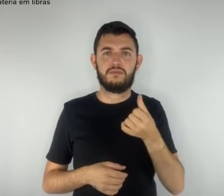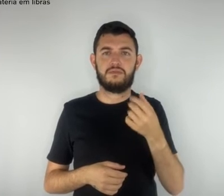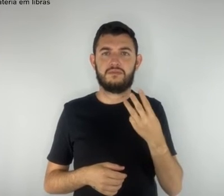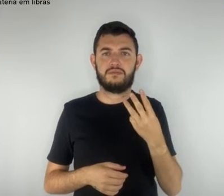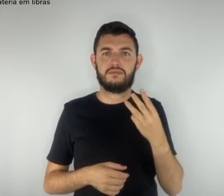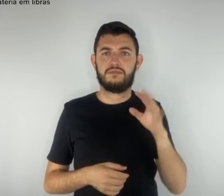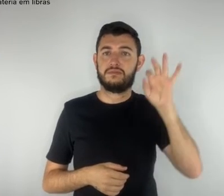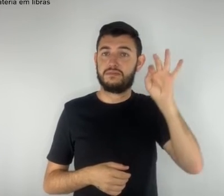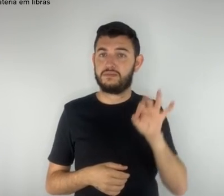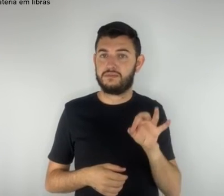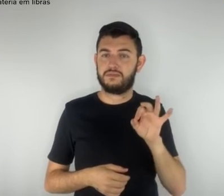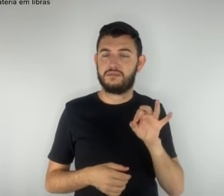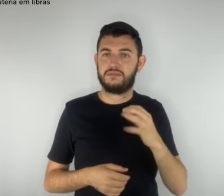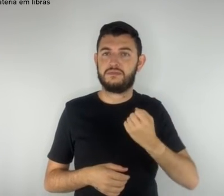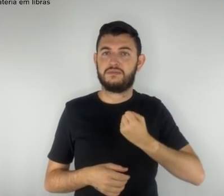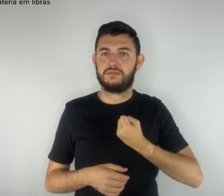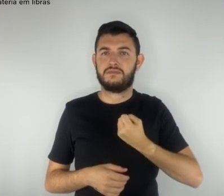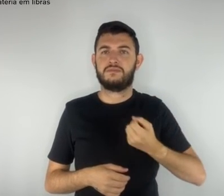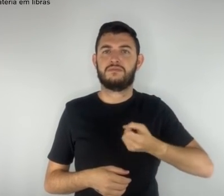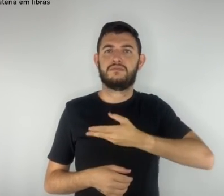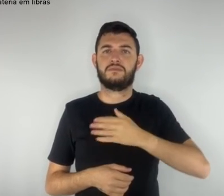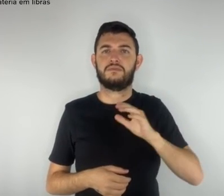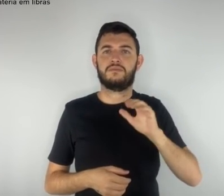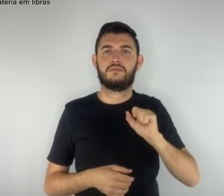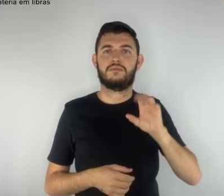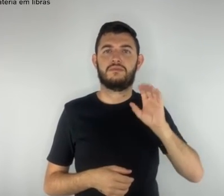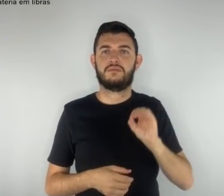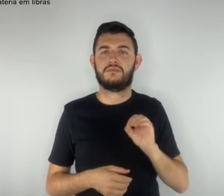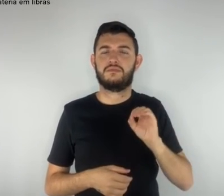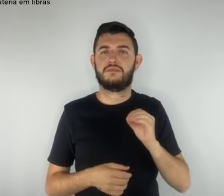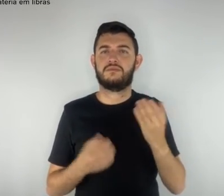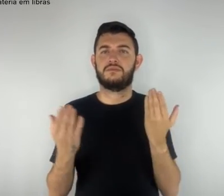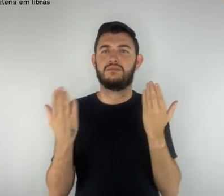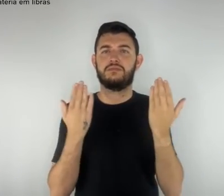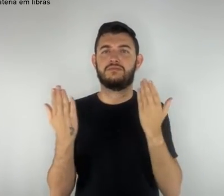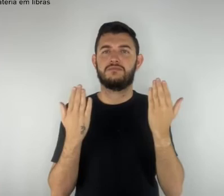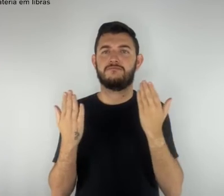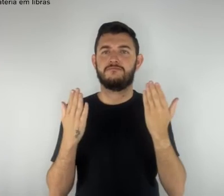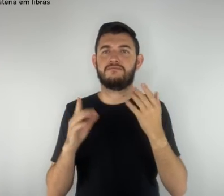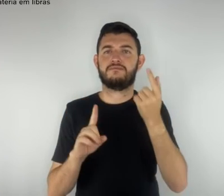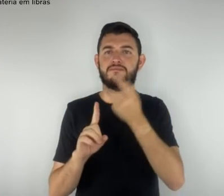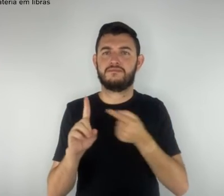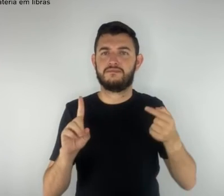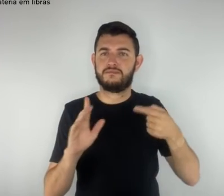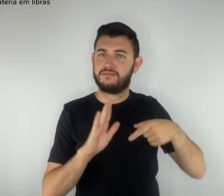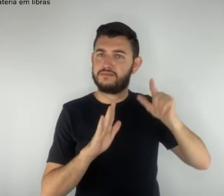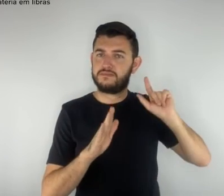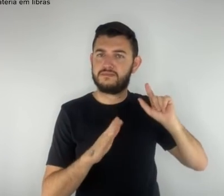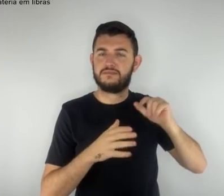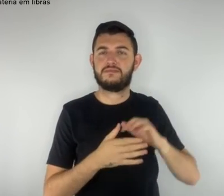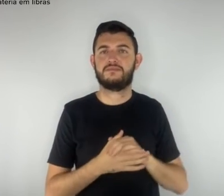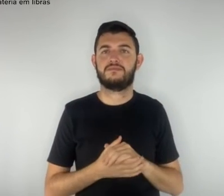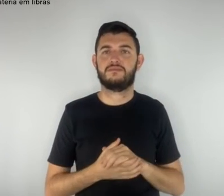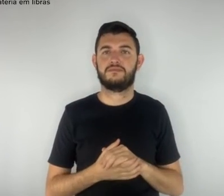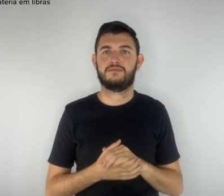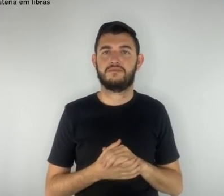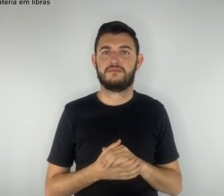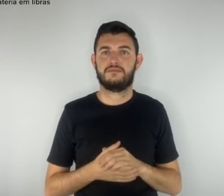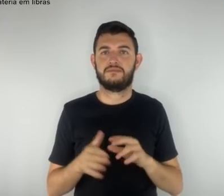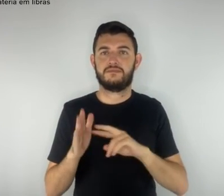127,63% do número de novos casos em relação à semana anterior. O Simpro enviou,